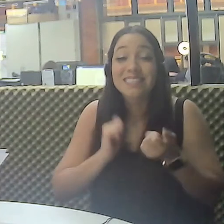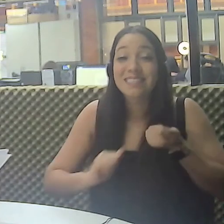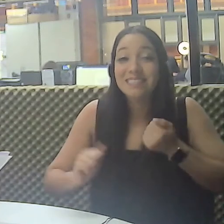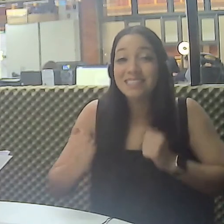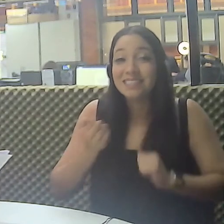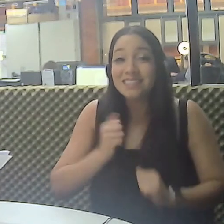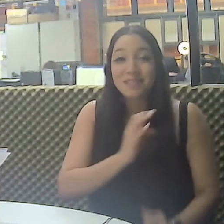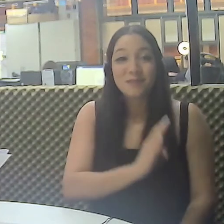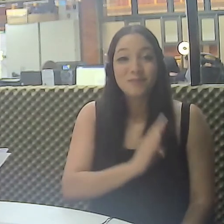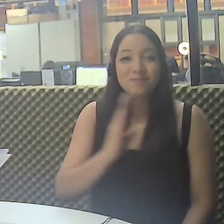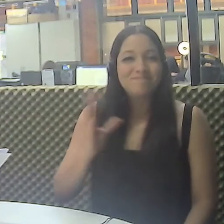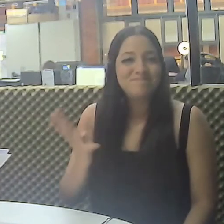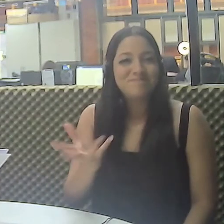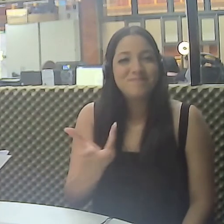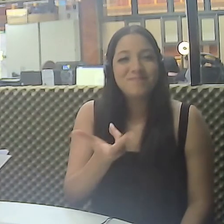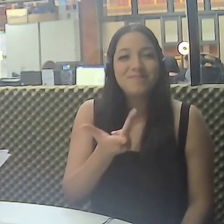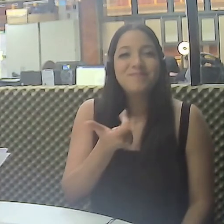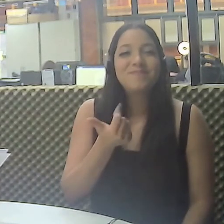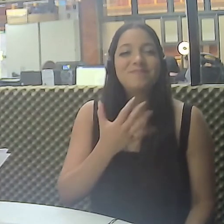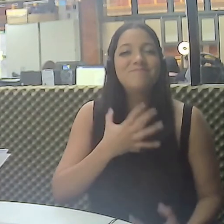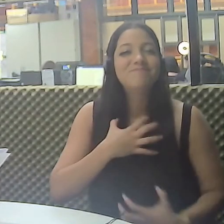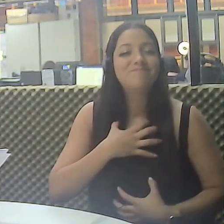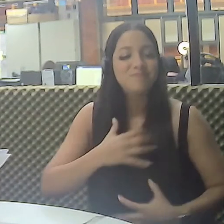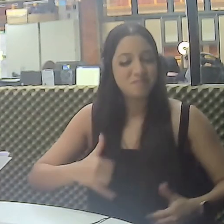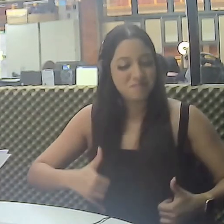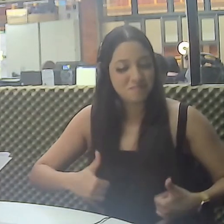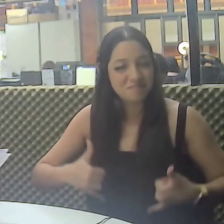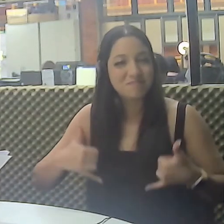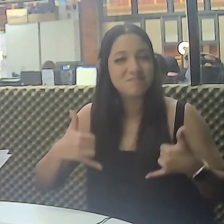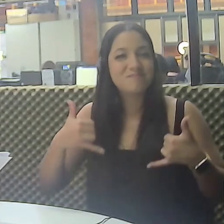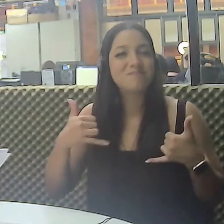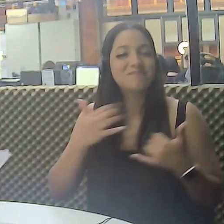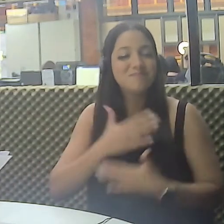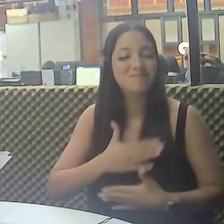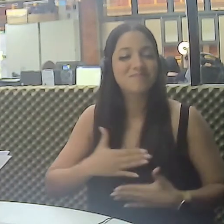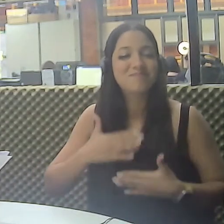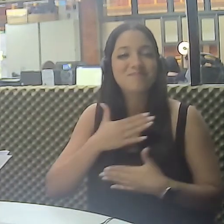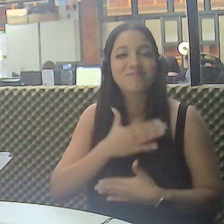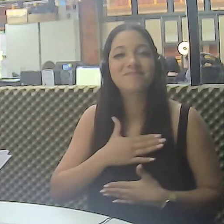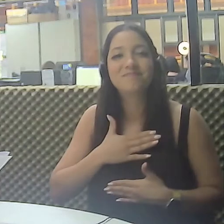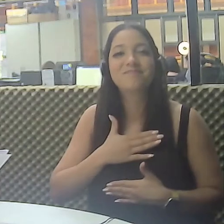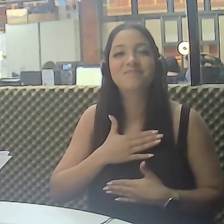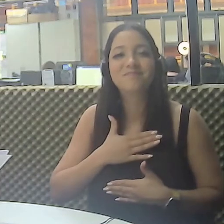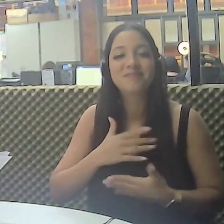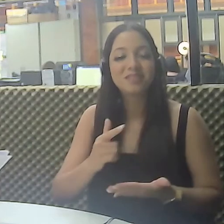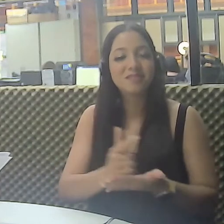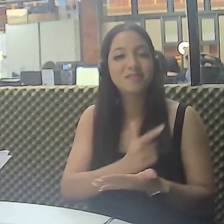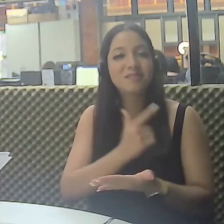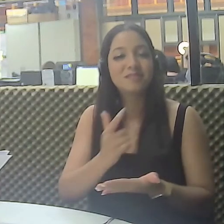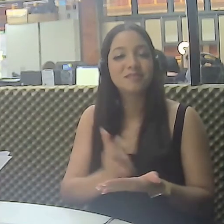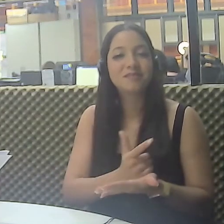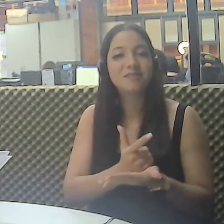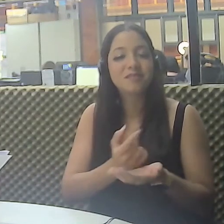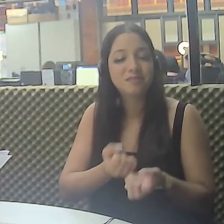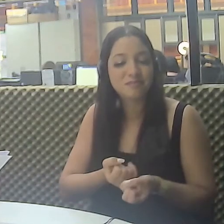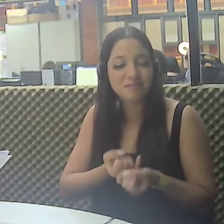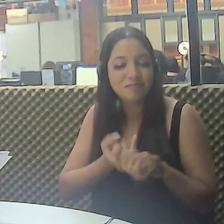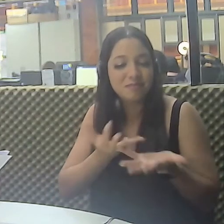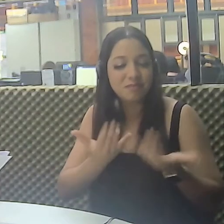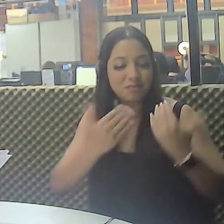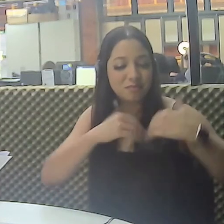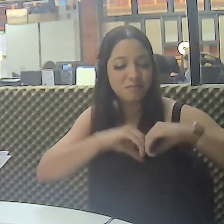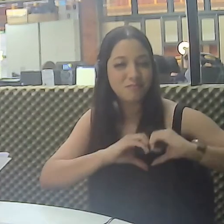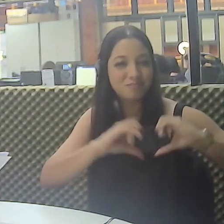dessa biblioteca linda, que só nos dá orgulho, nos dá muito prazer e que traz a literatura de forma tão linda para os